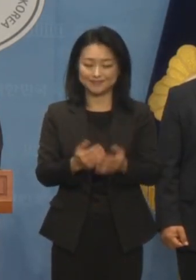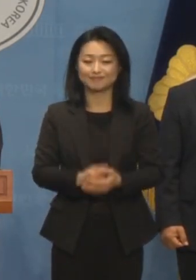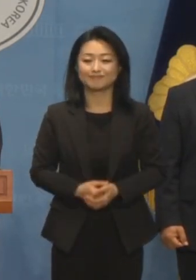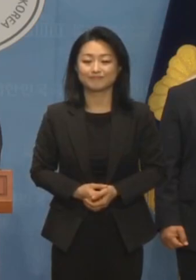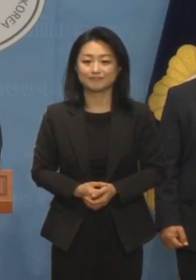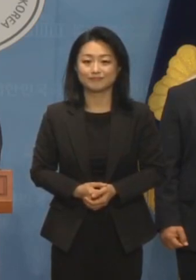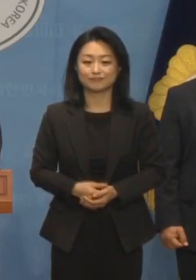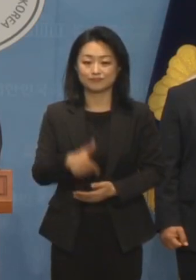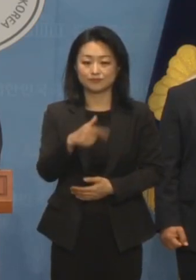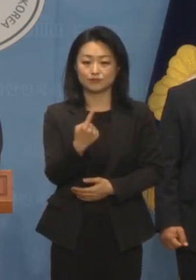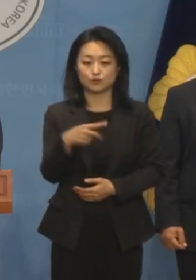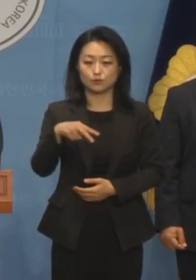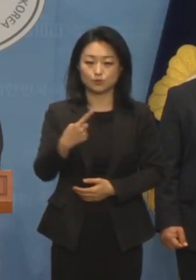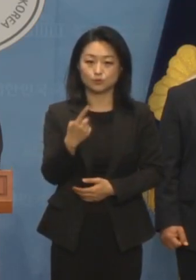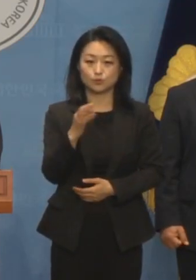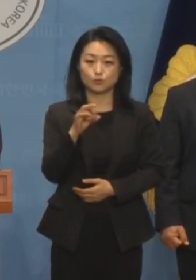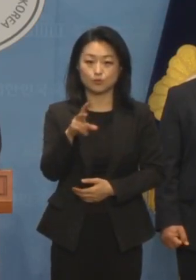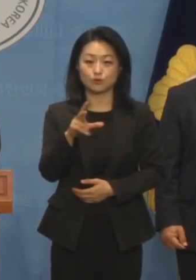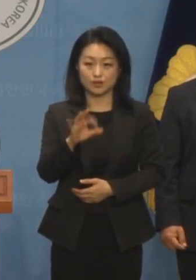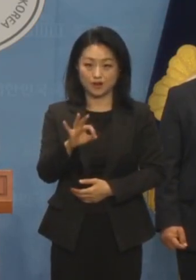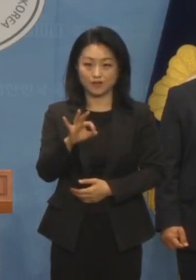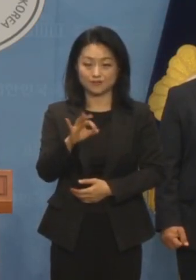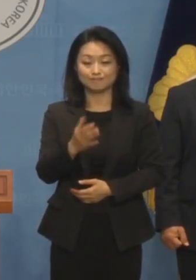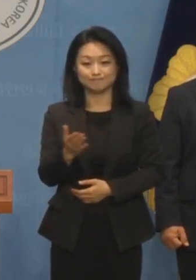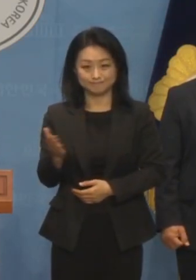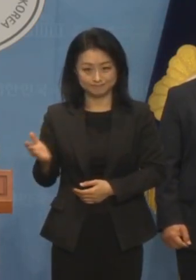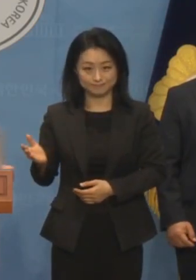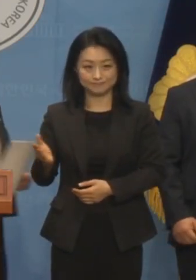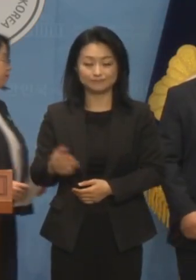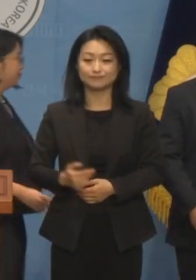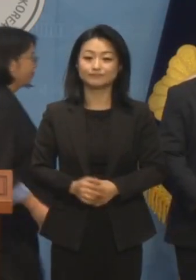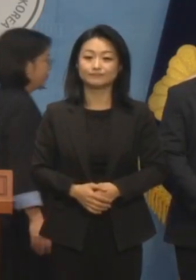먼저 노서영 청년 최고위원부터 인사드리겠습니다.